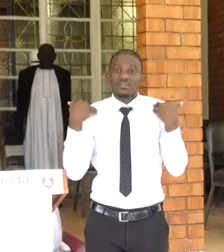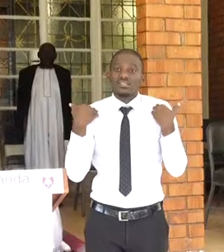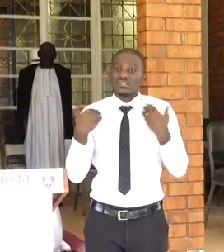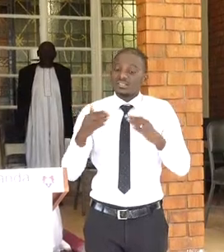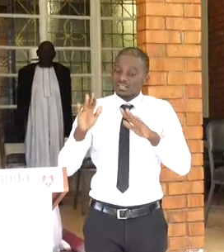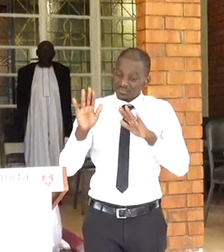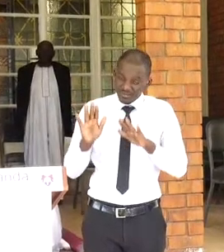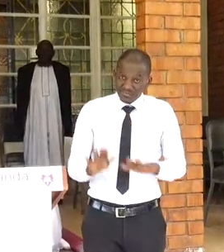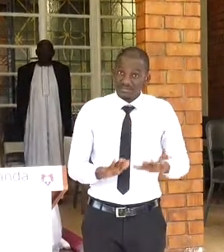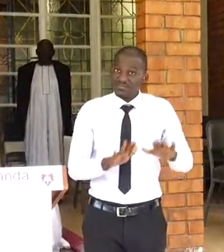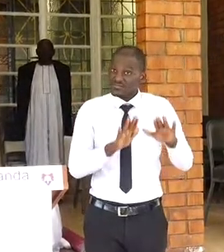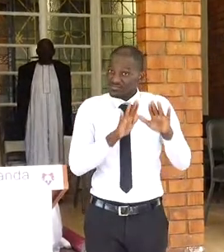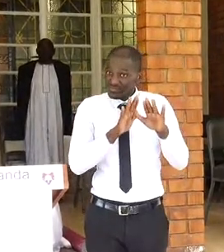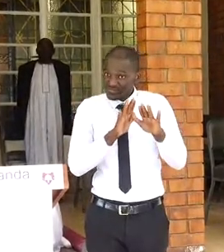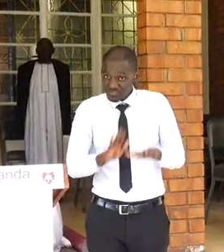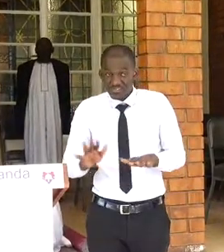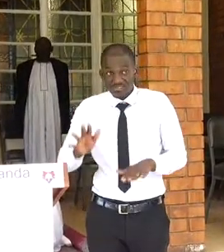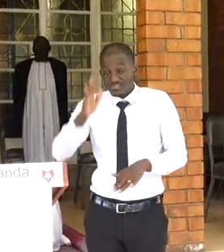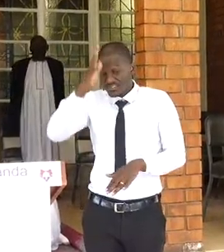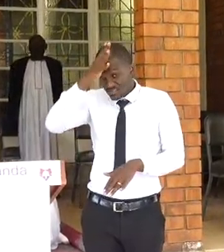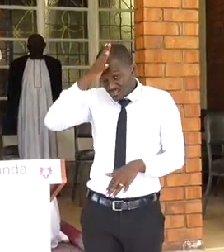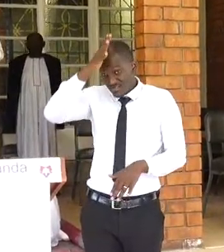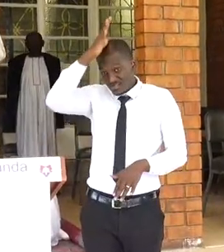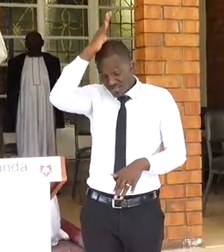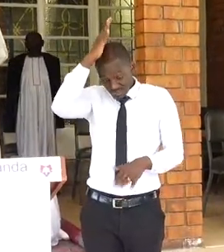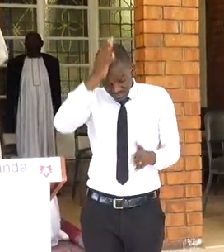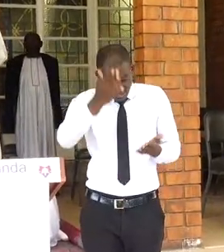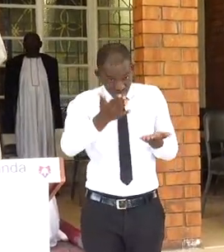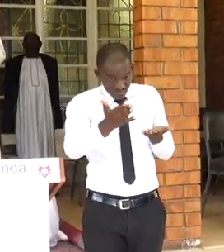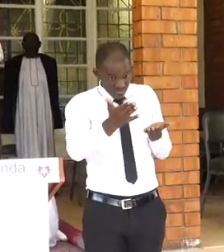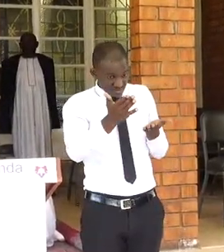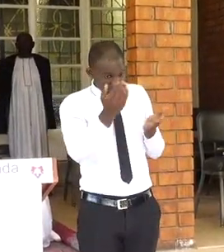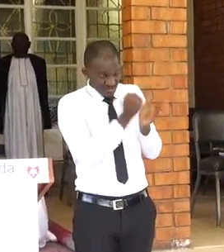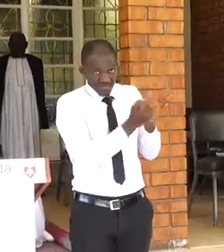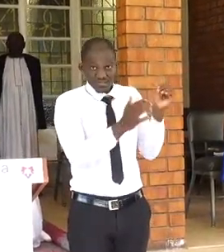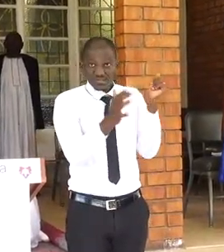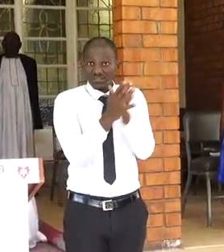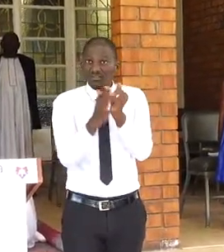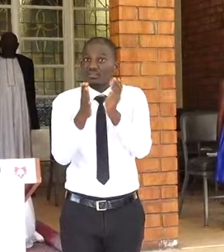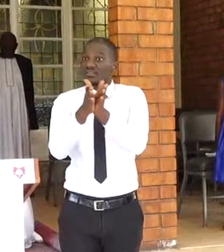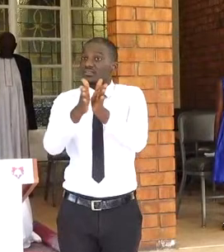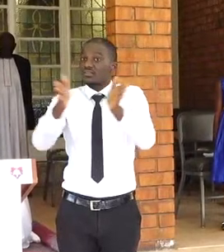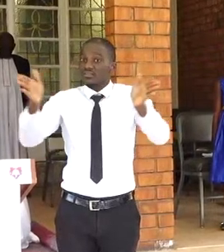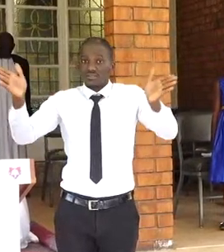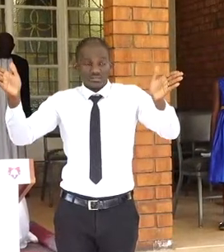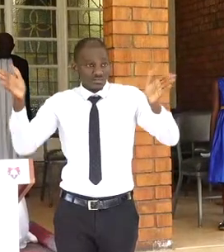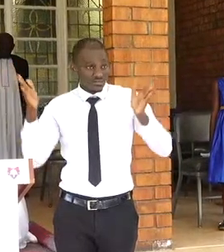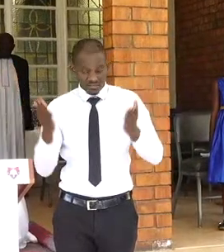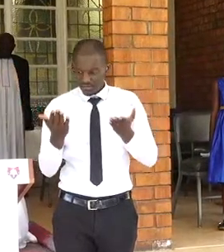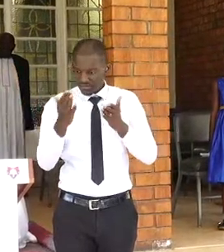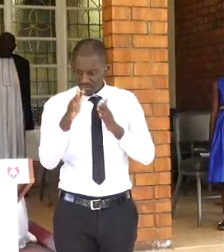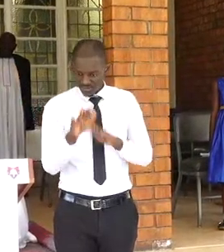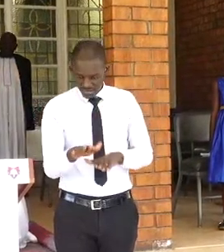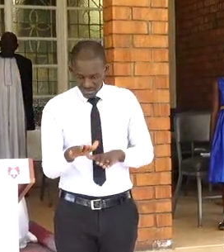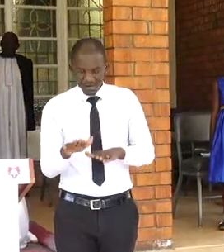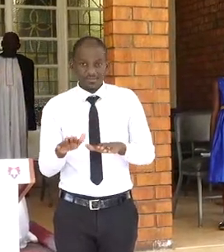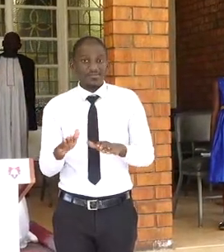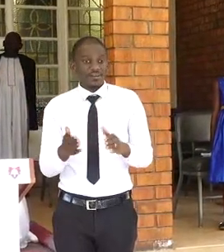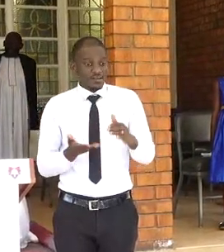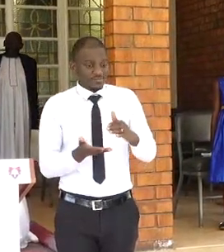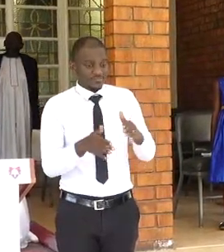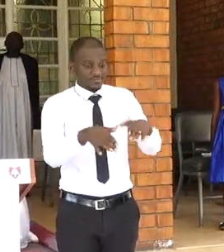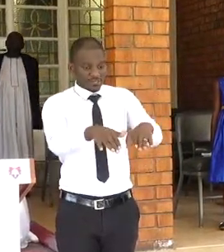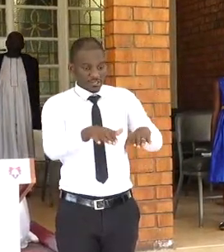omutukuvu n'abonyaabonyezebwa ku mirembe gya Posiyo Pirato n'akomererwa ku musaalaba n'afa